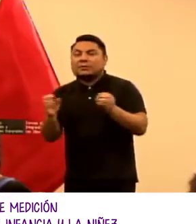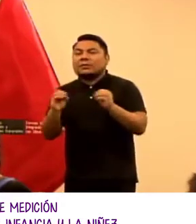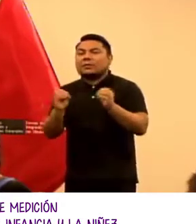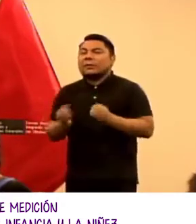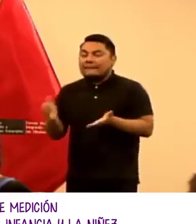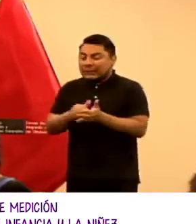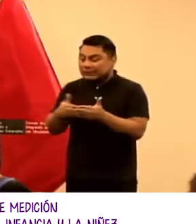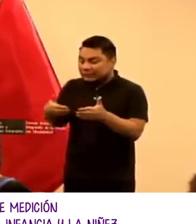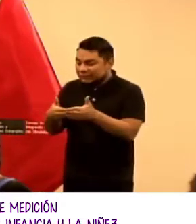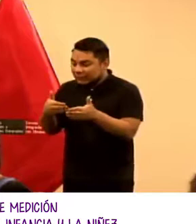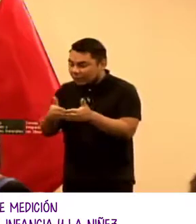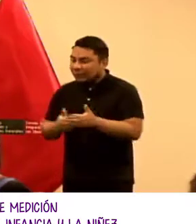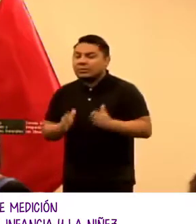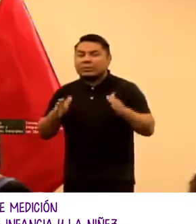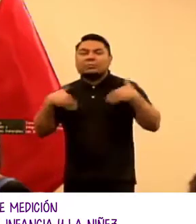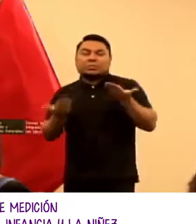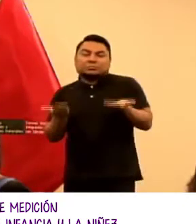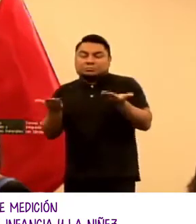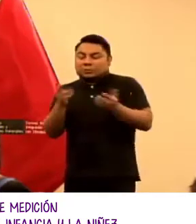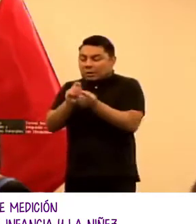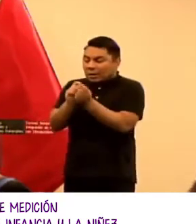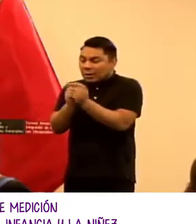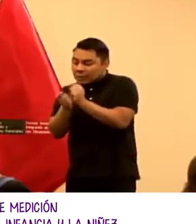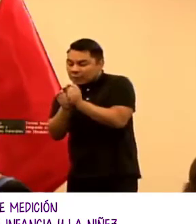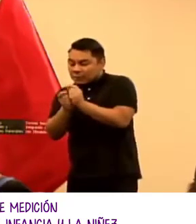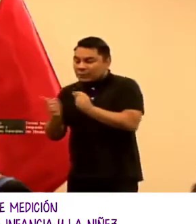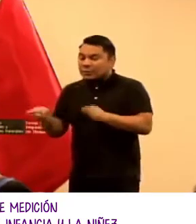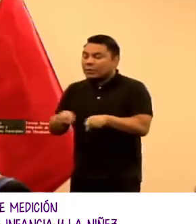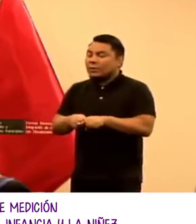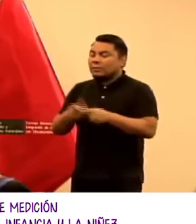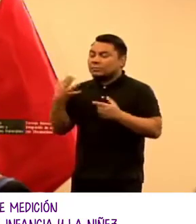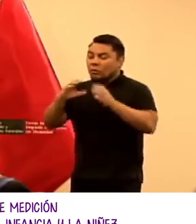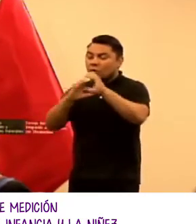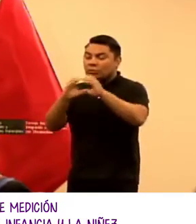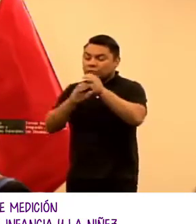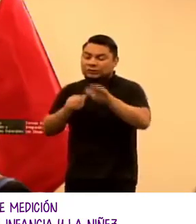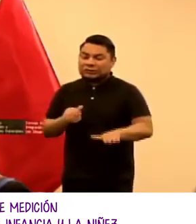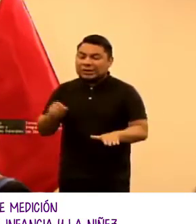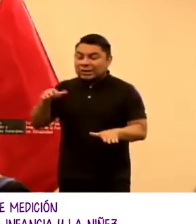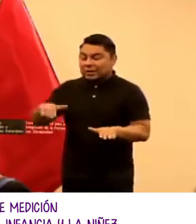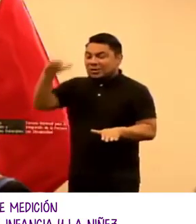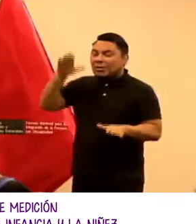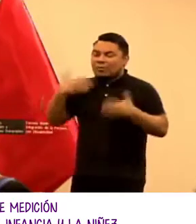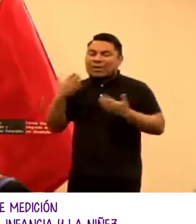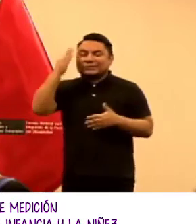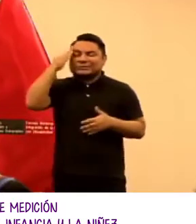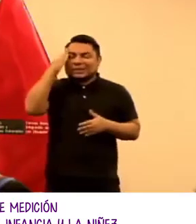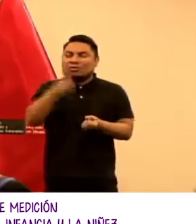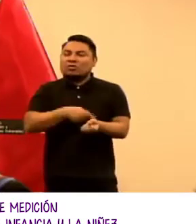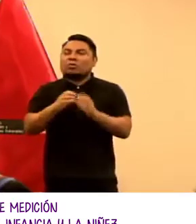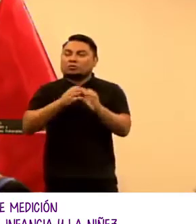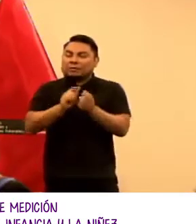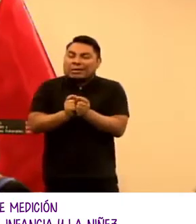más cercana puede, digamos, adaptarse al estilo de comunicación del niño y la niña. Entonces, preguntar